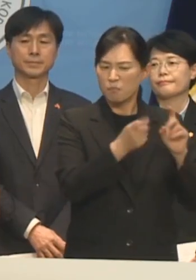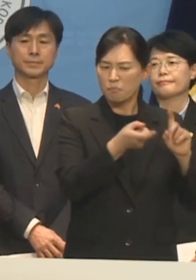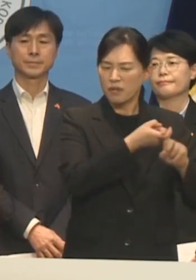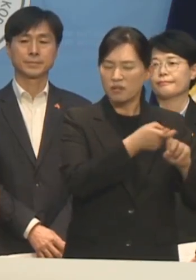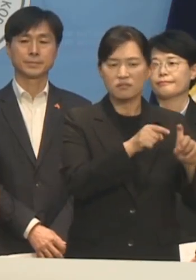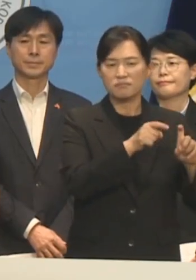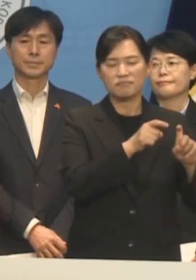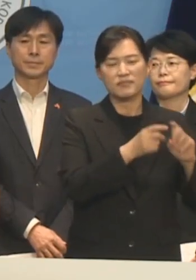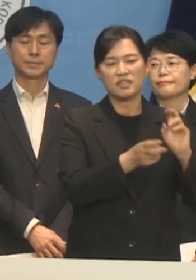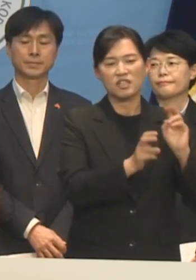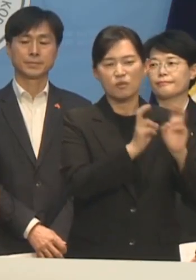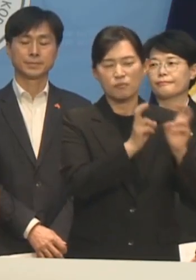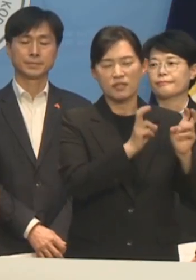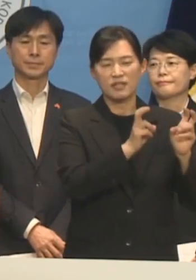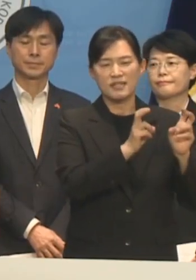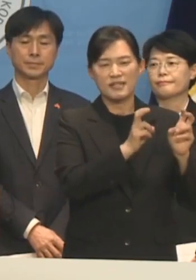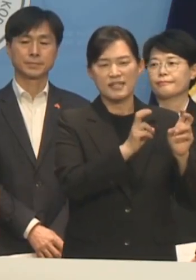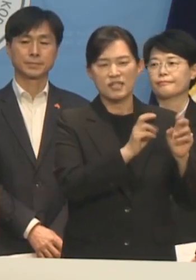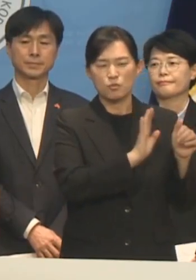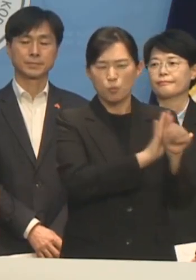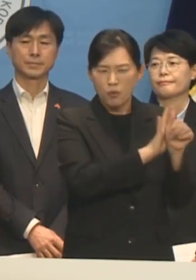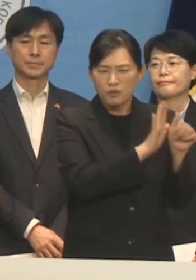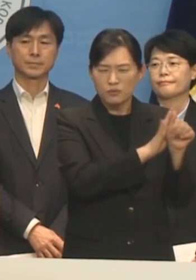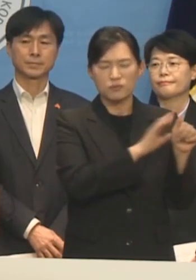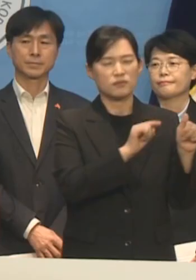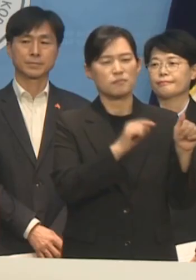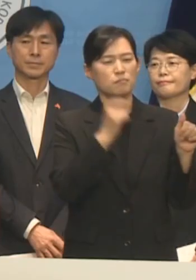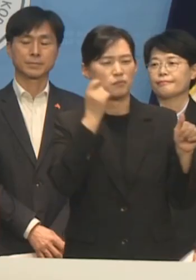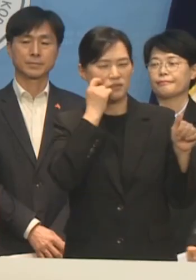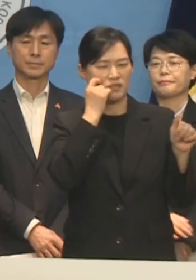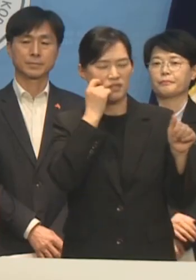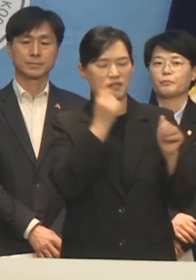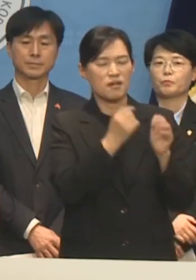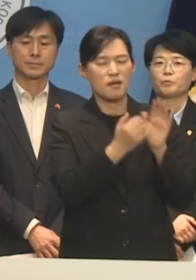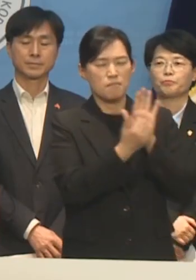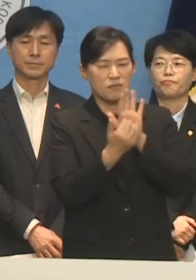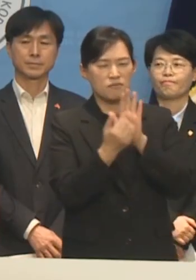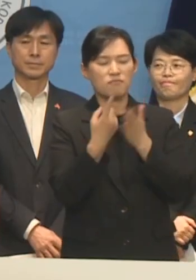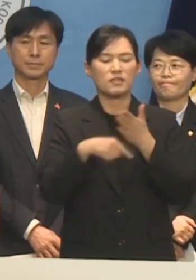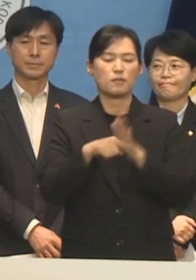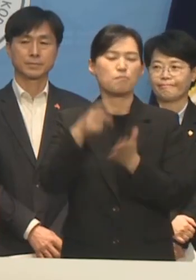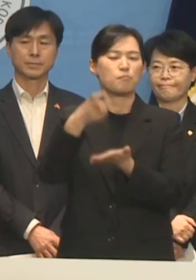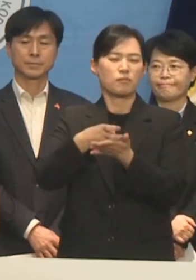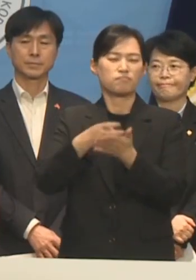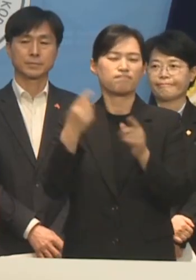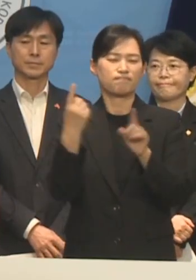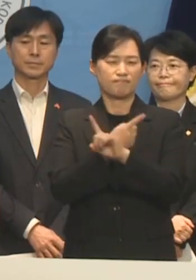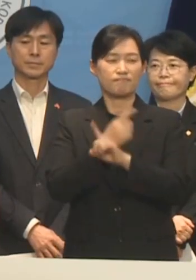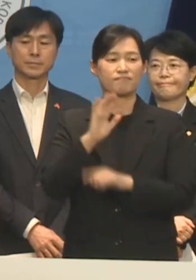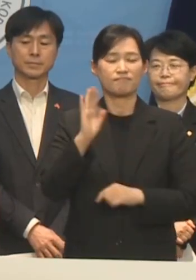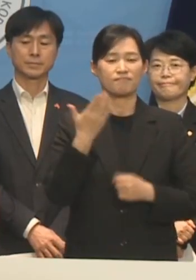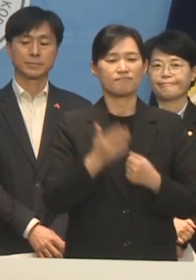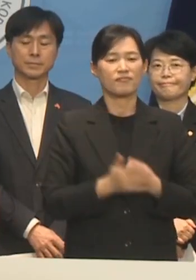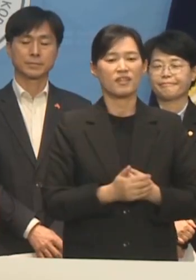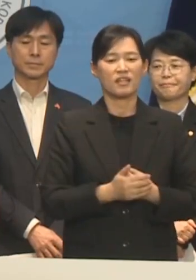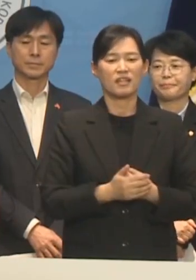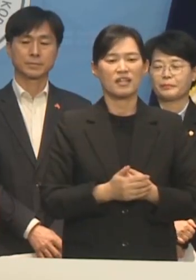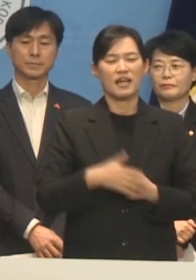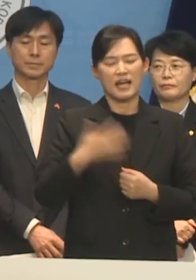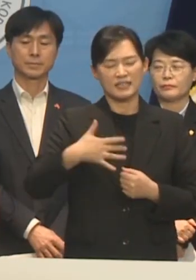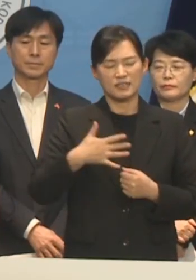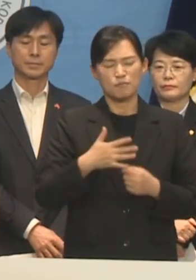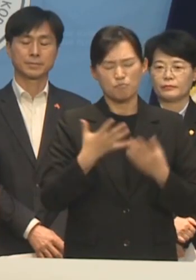편에서 기업의 뒷배 역할을 하지 못하도록 법안을 정비해야 합니다. 갈 길이